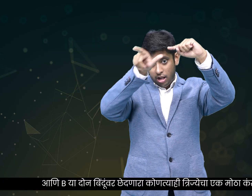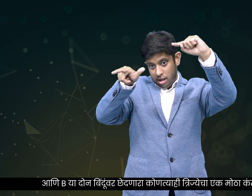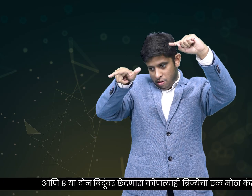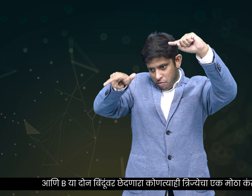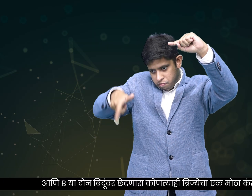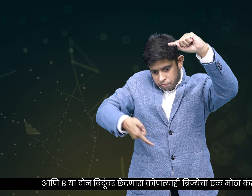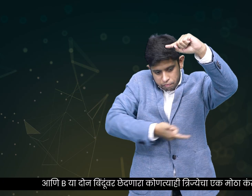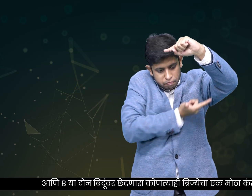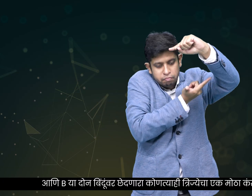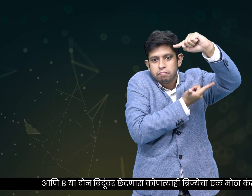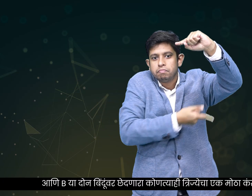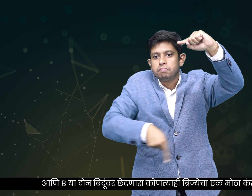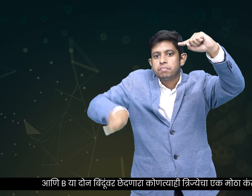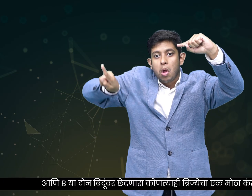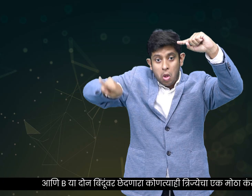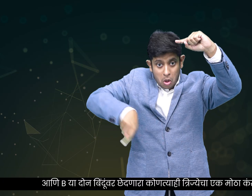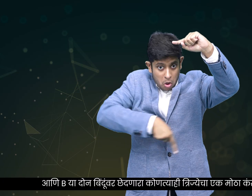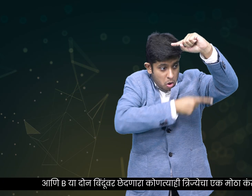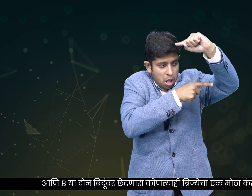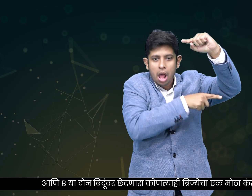छेदणारा कोणताही त्रिज्येचा एक मोठा कंस काढा.